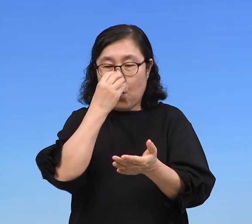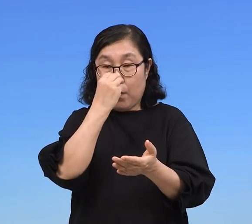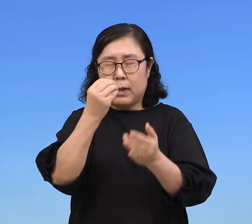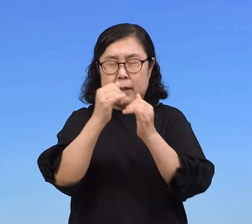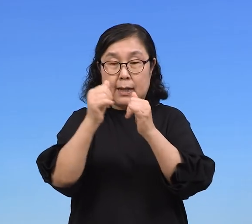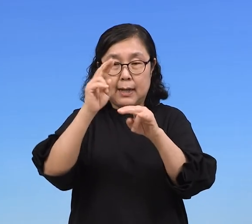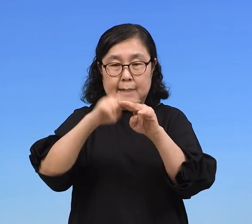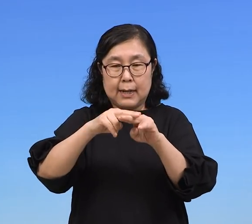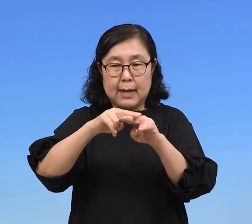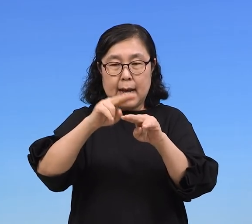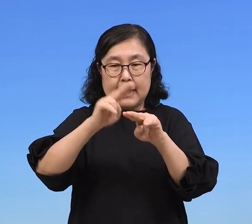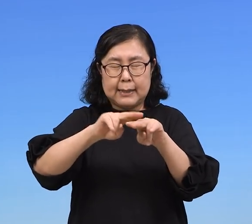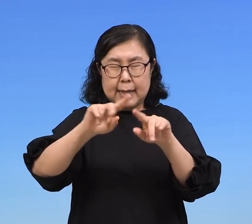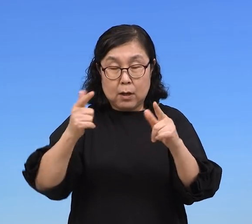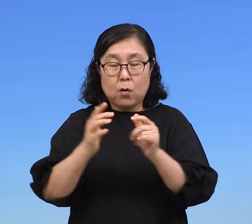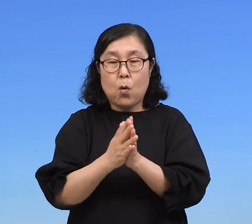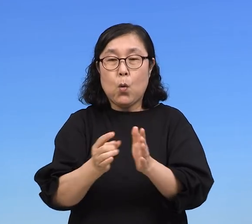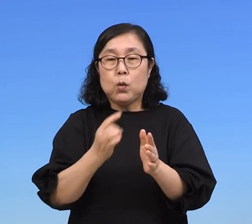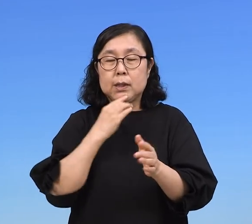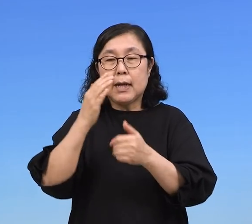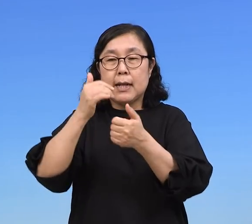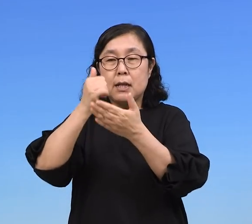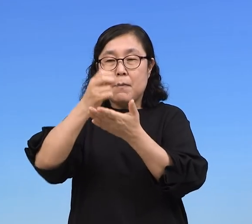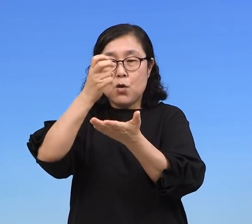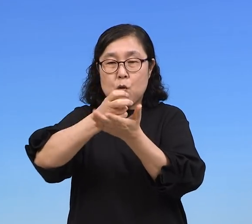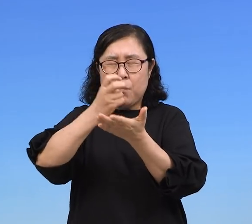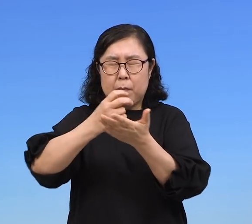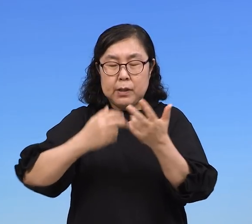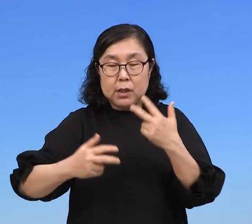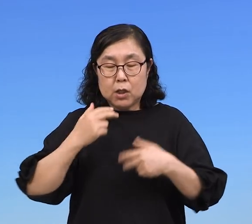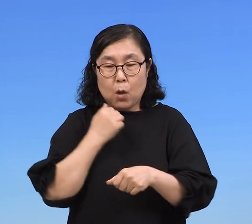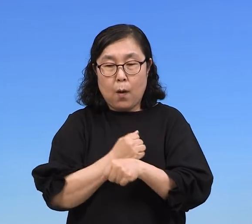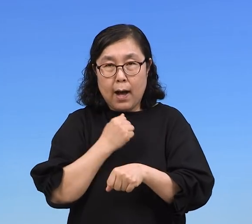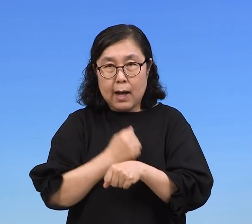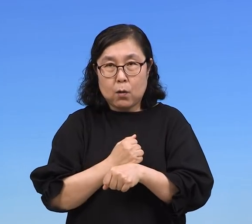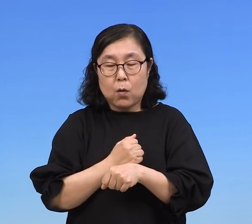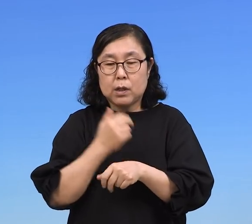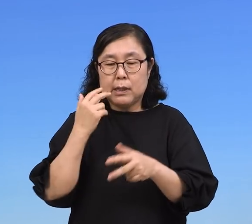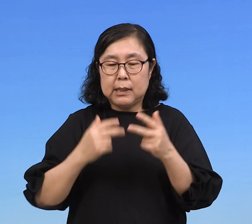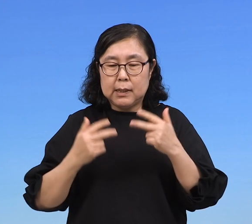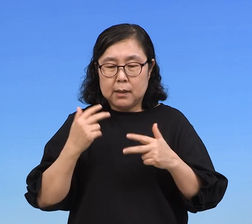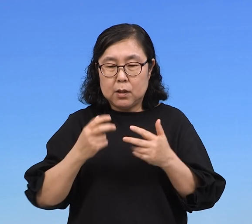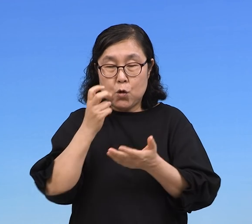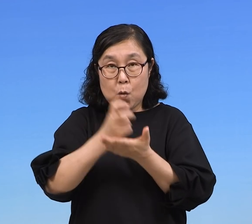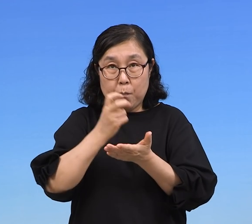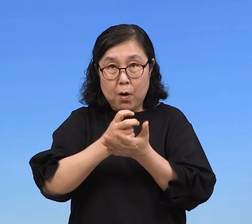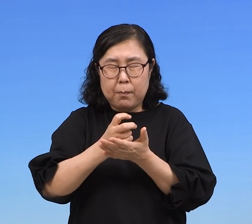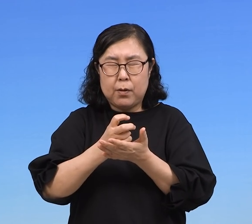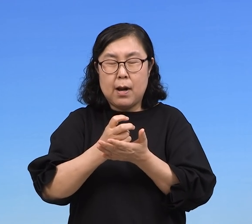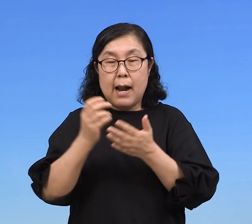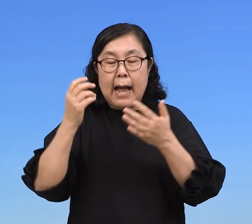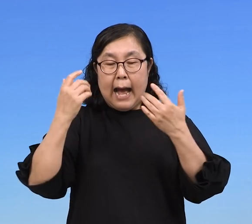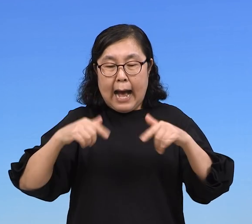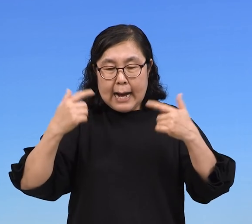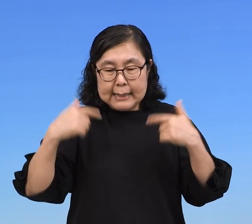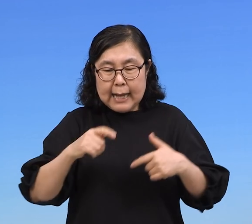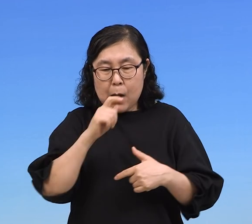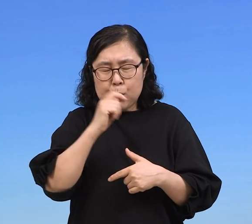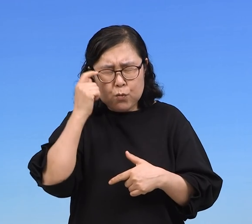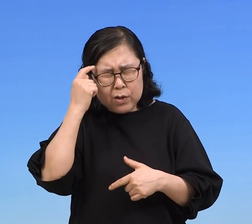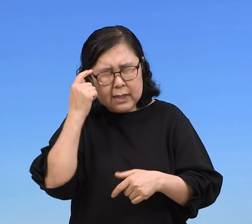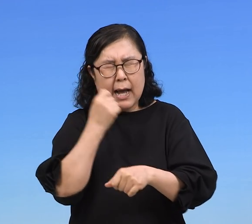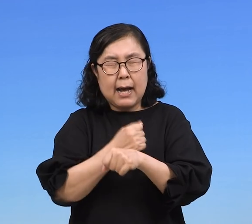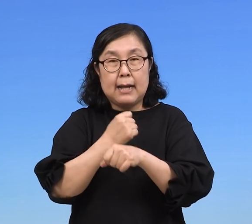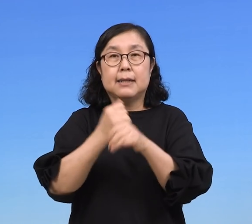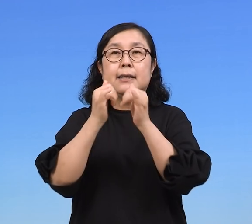아니하며 오만한 자들의 자리에 앉지 아니하고 오직 여호와의 율법을 즐거워하여 그의 율법을 주야로 묵상하는 자로다.